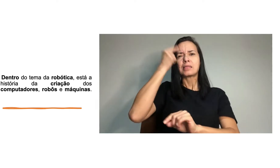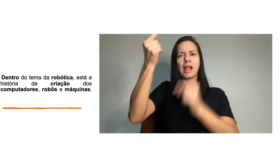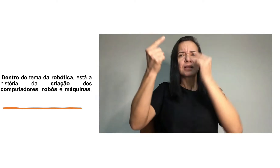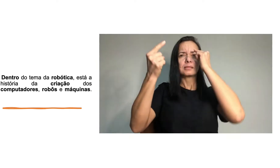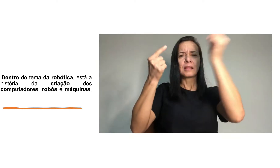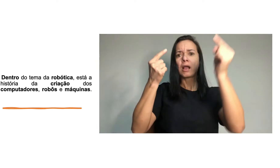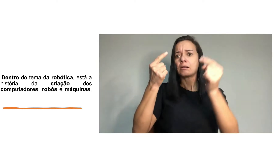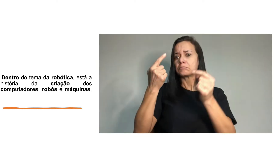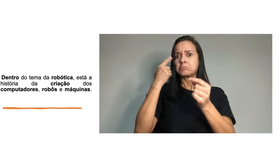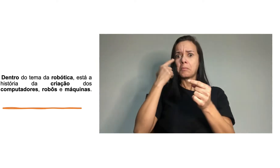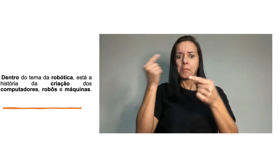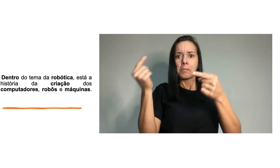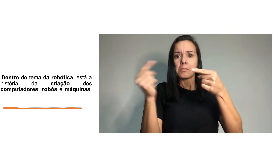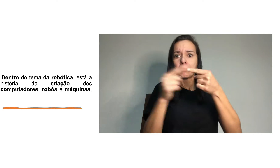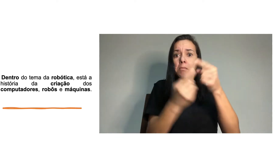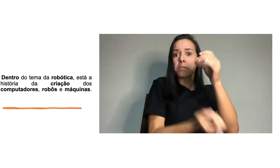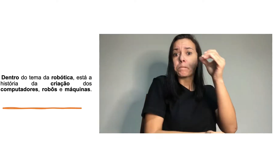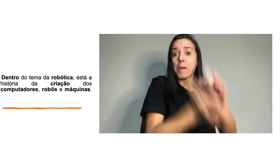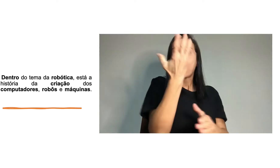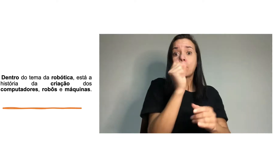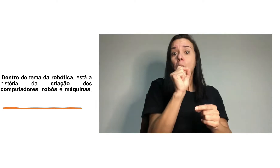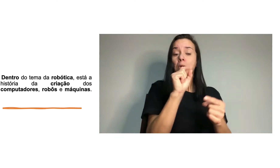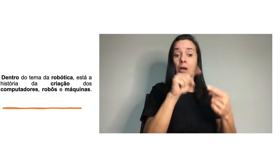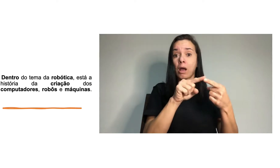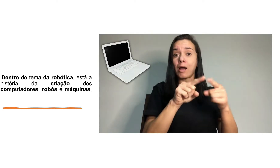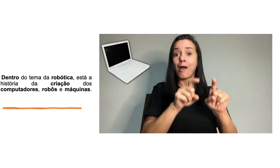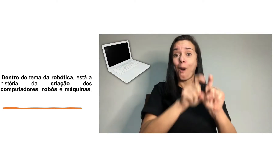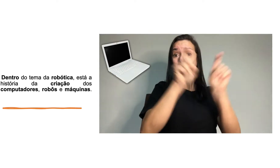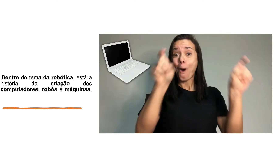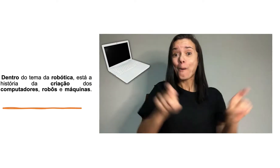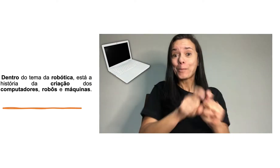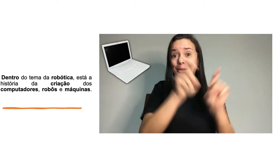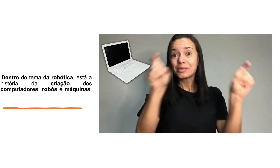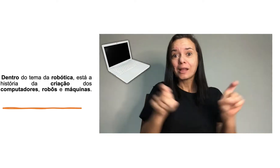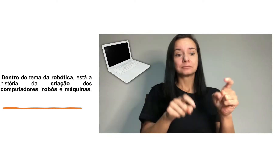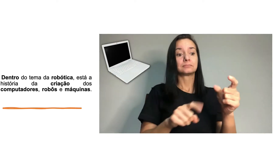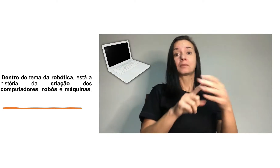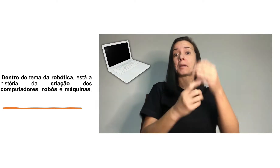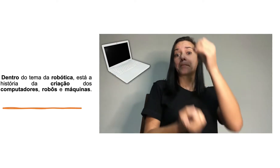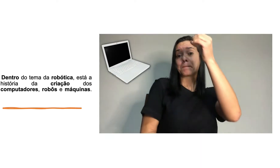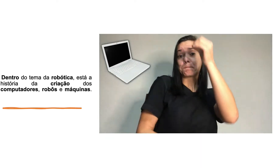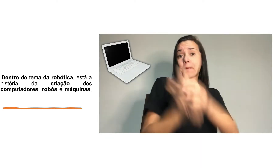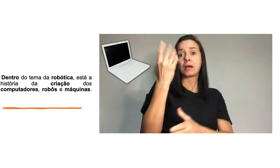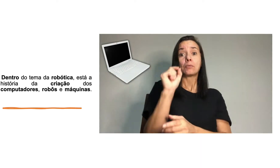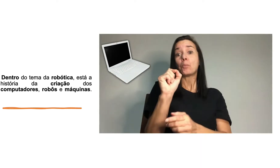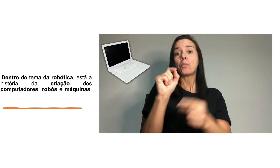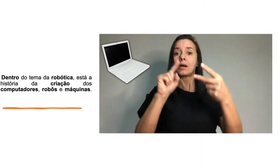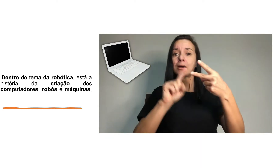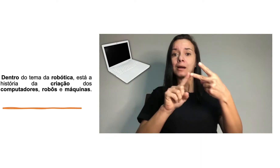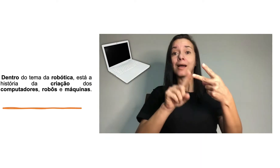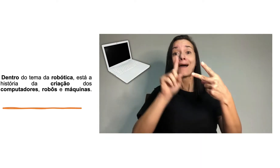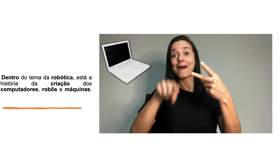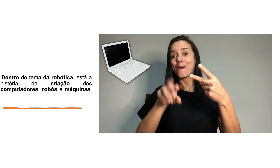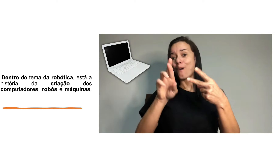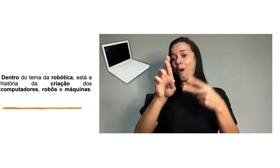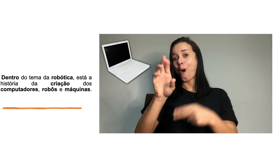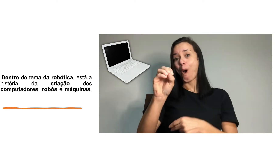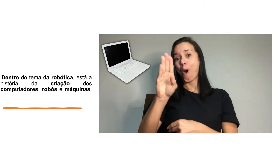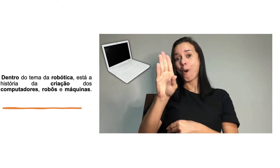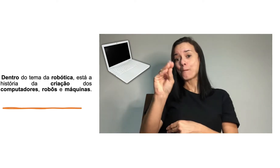invenção dos computadores, a criação dos